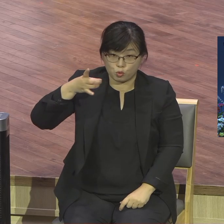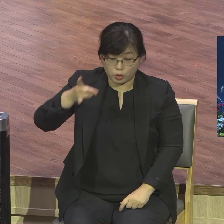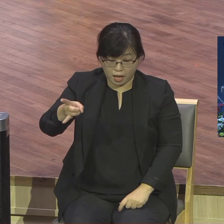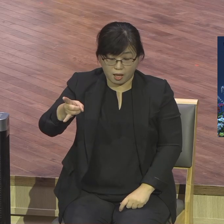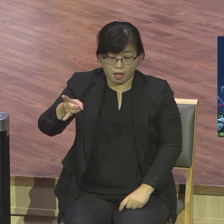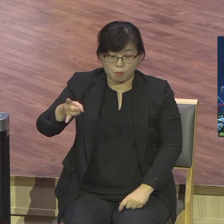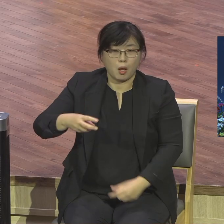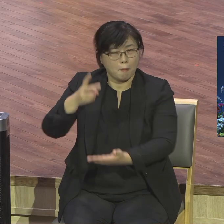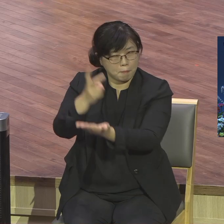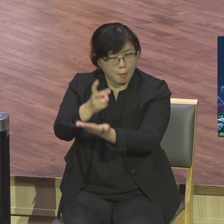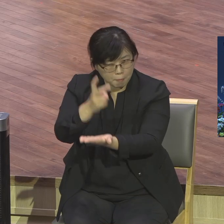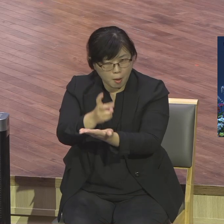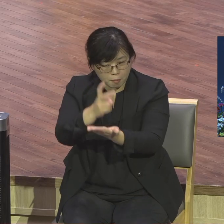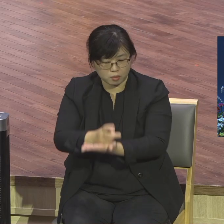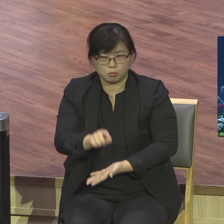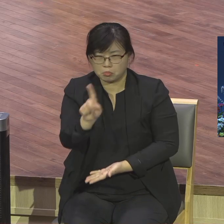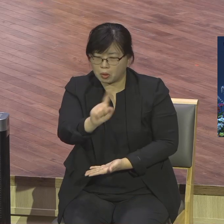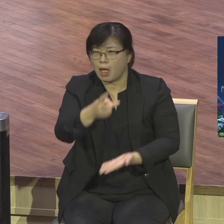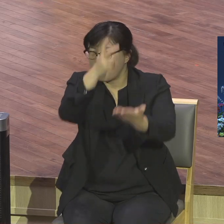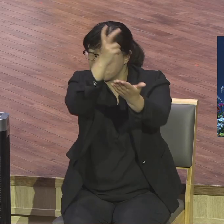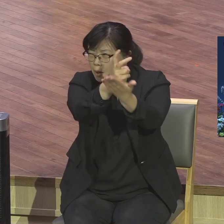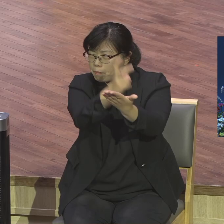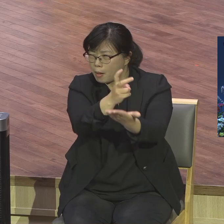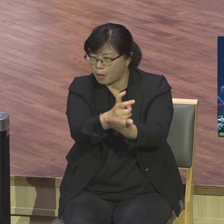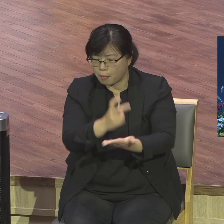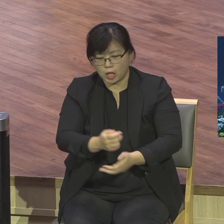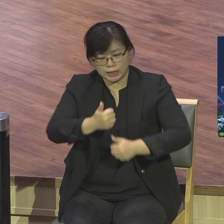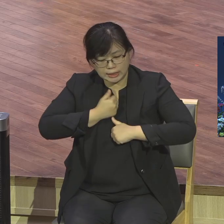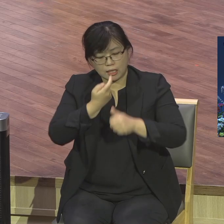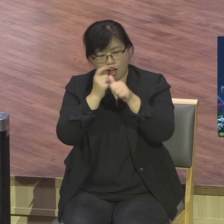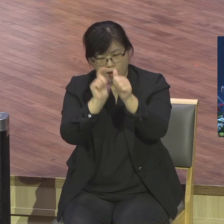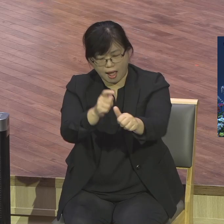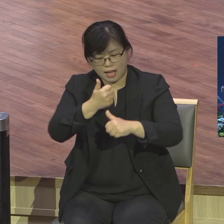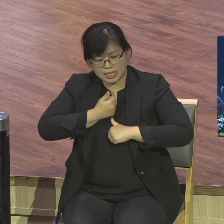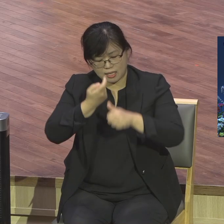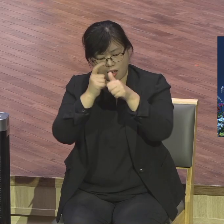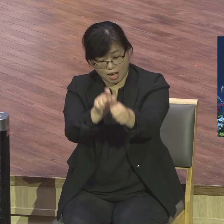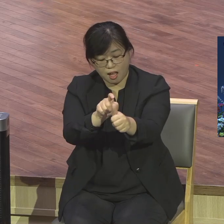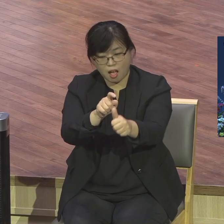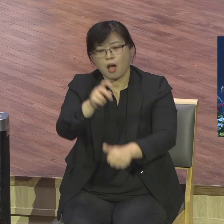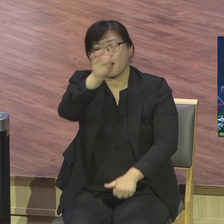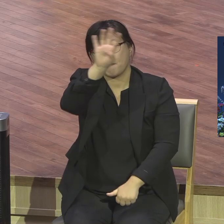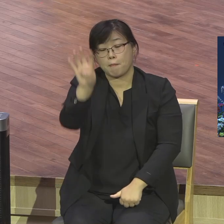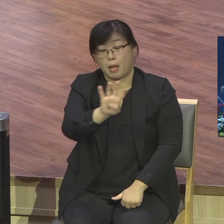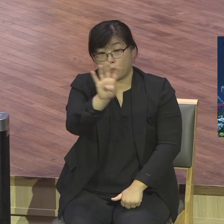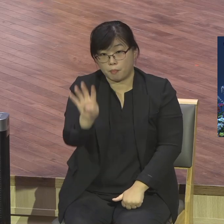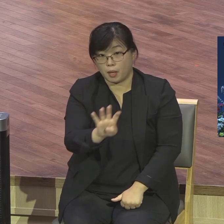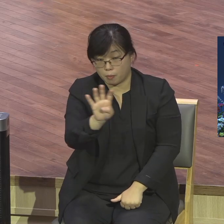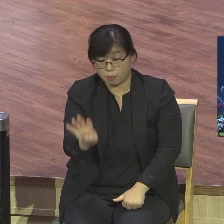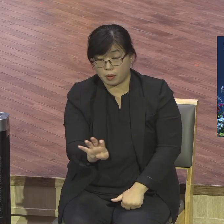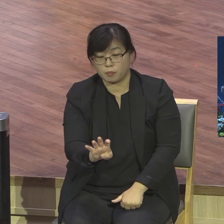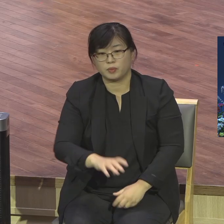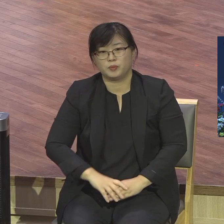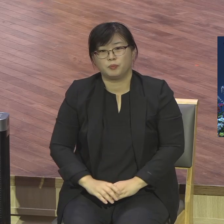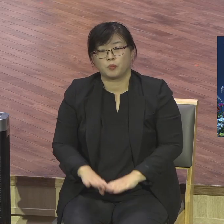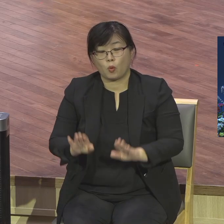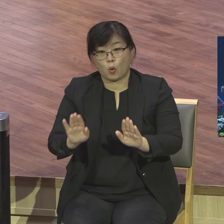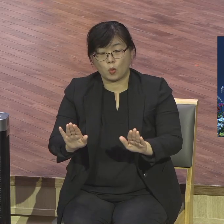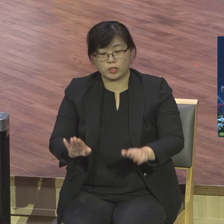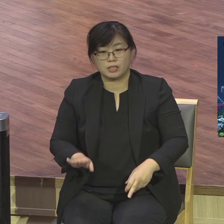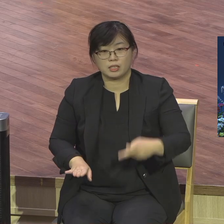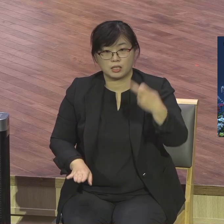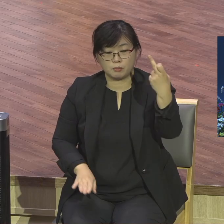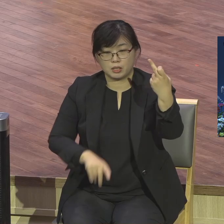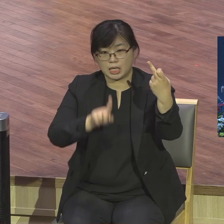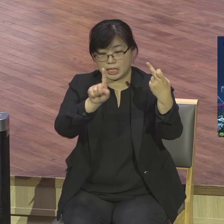사실을 반복적으로 그렇게 강조를 하고 있습니다. 오늘 본문의 신명기 12장 1절에도